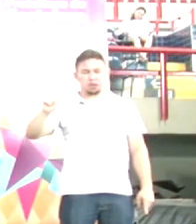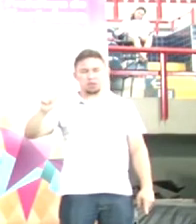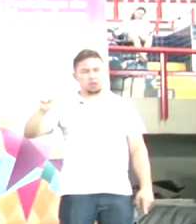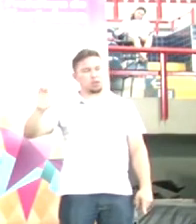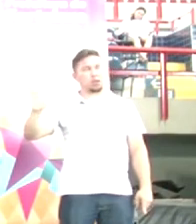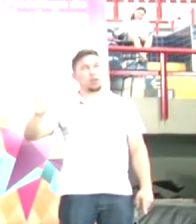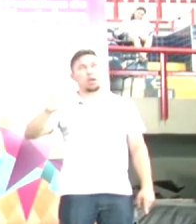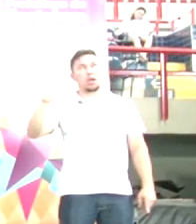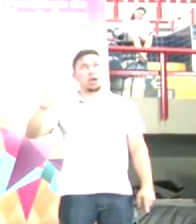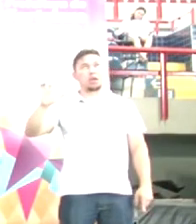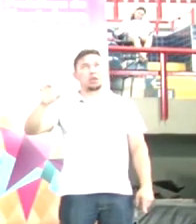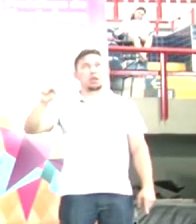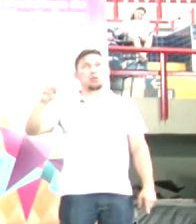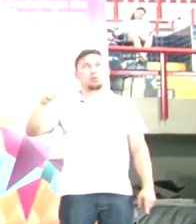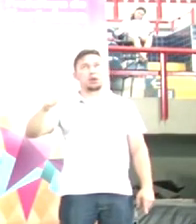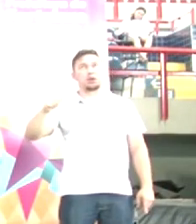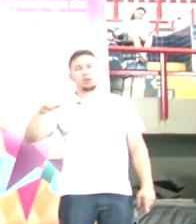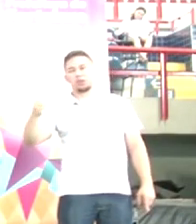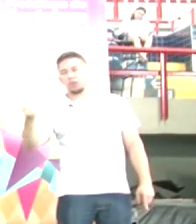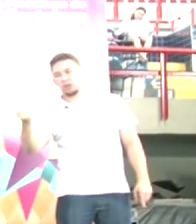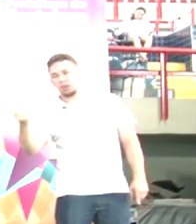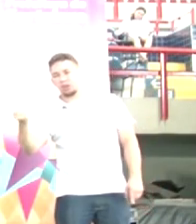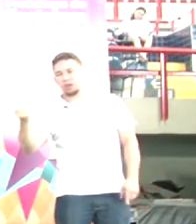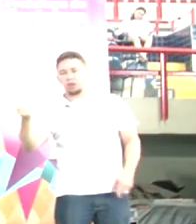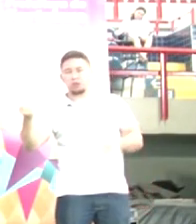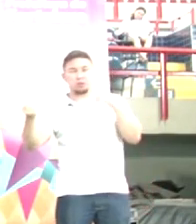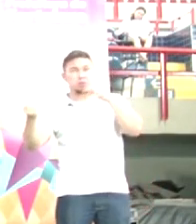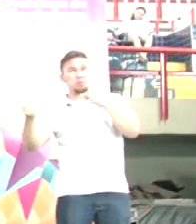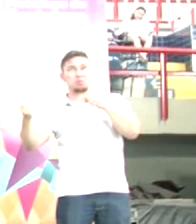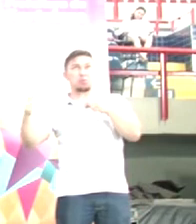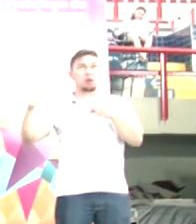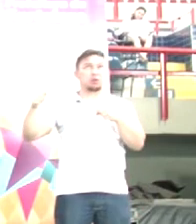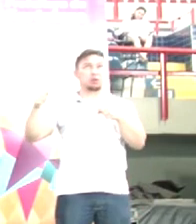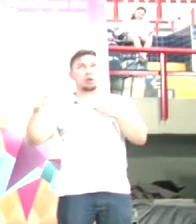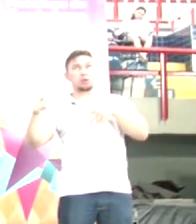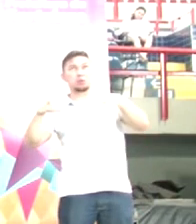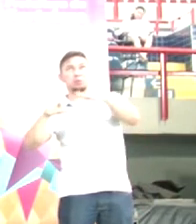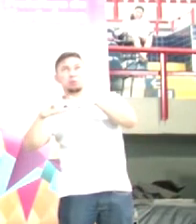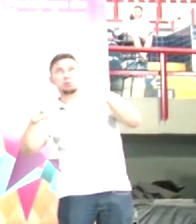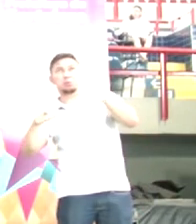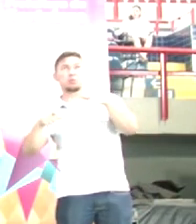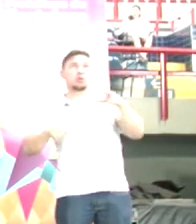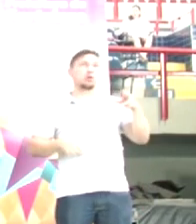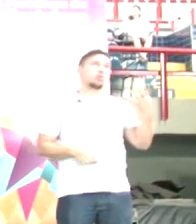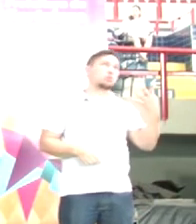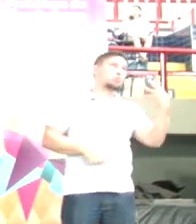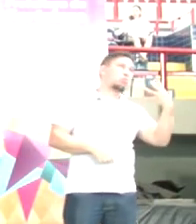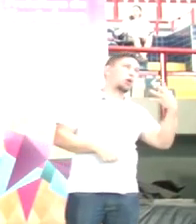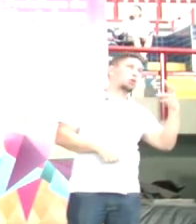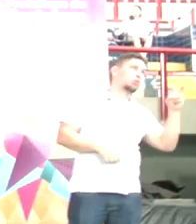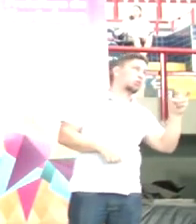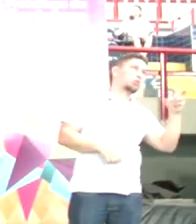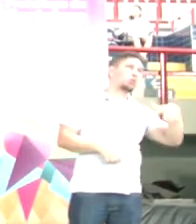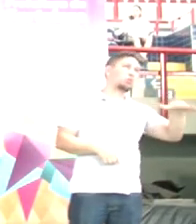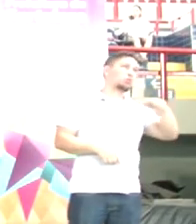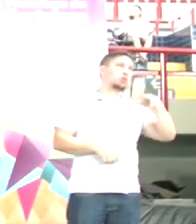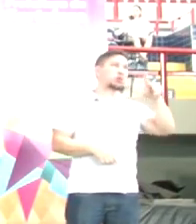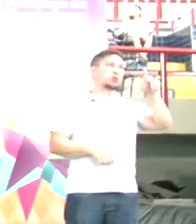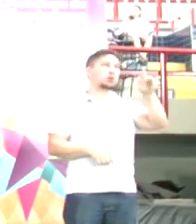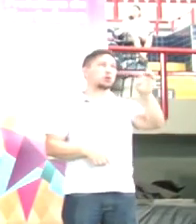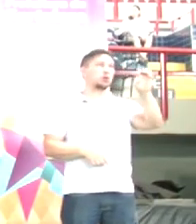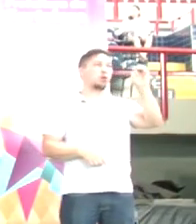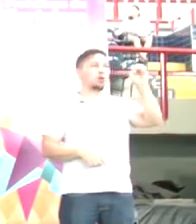6. Uma sétima envolvia um pouco de plana e de espacial, e tinha umas 4 ou 5 de geometria plana. Então,